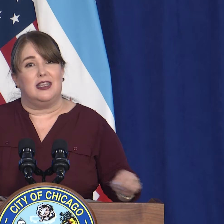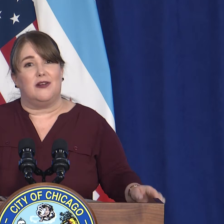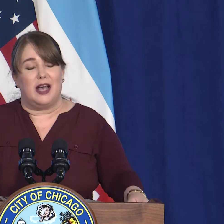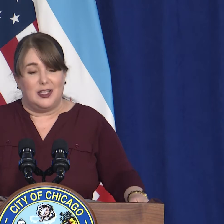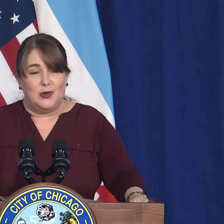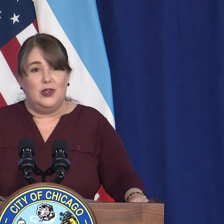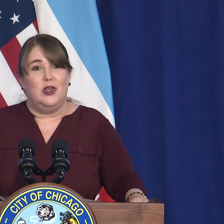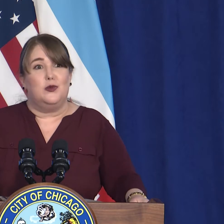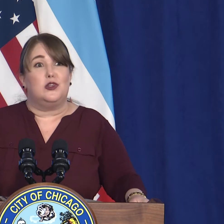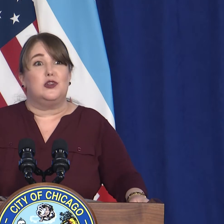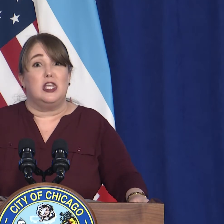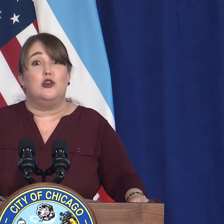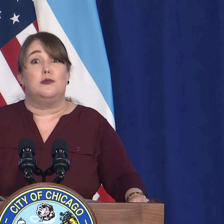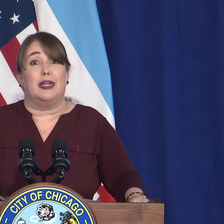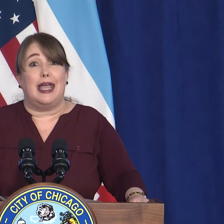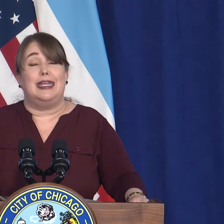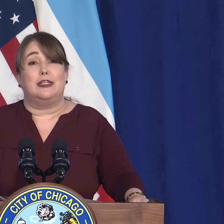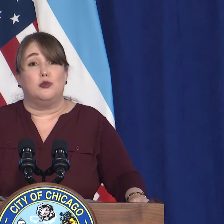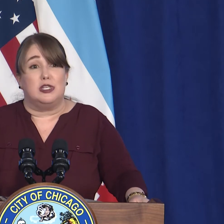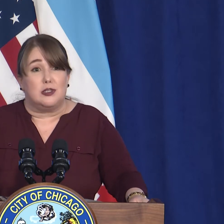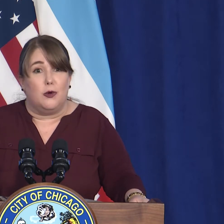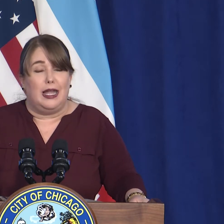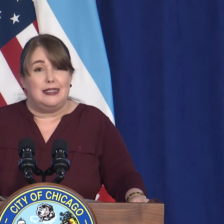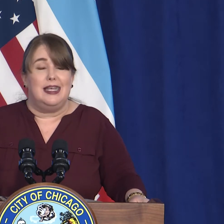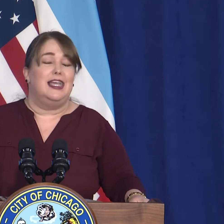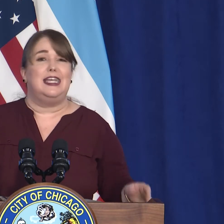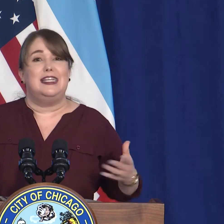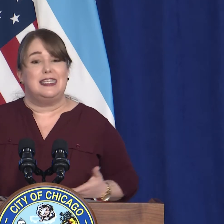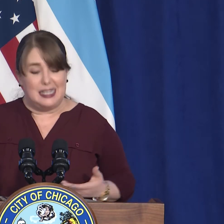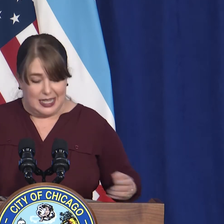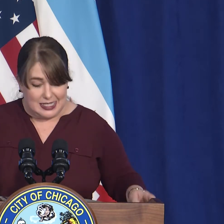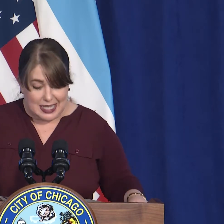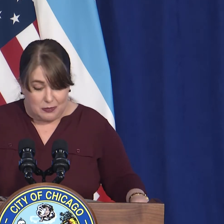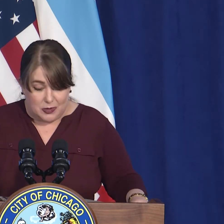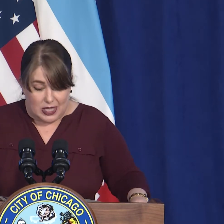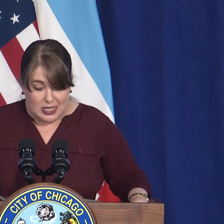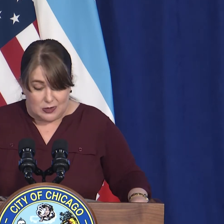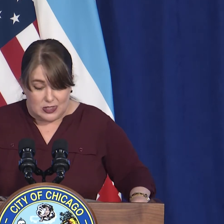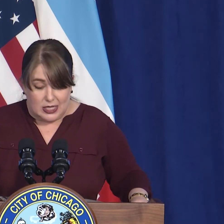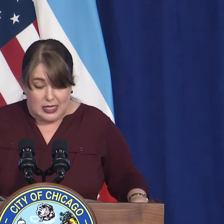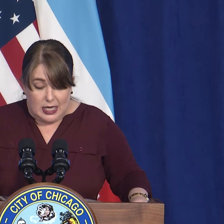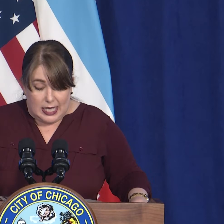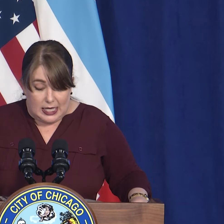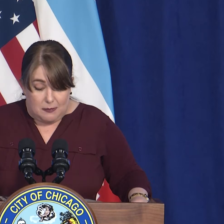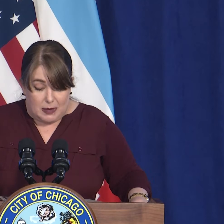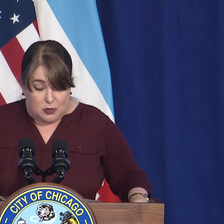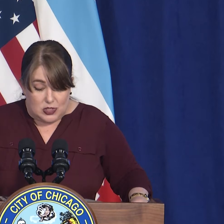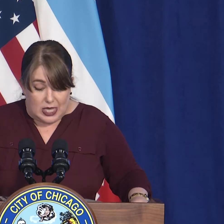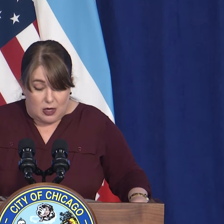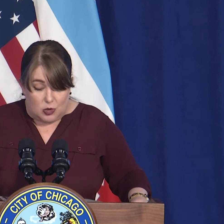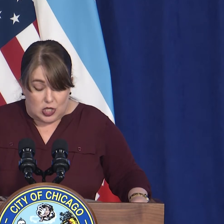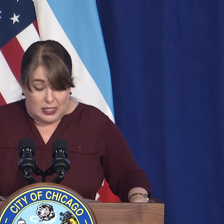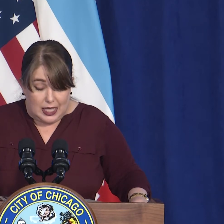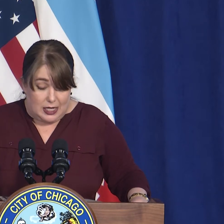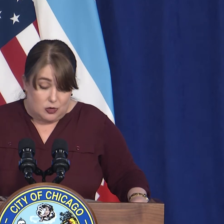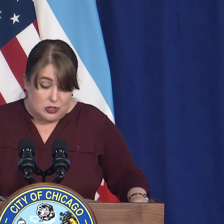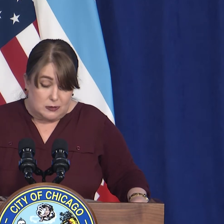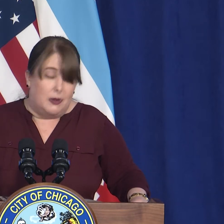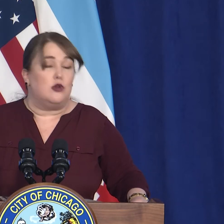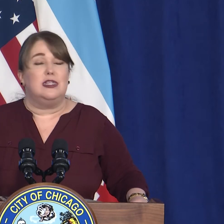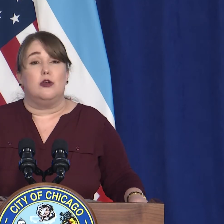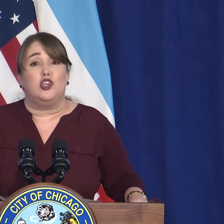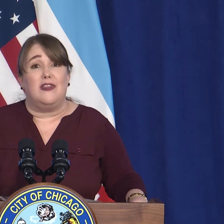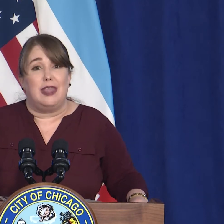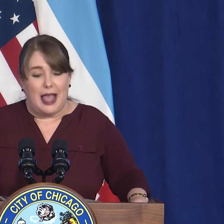que seguir trabajando. Nuestros niños van a ir a sus escuelas y necesitan estar protegidos. Vemos que